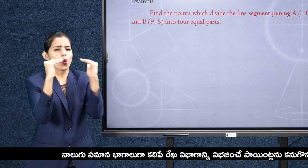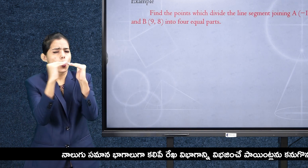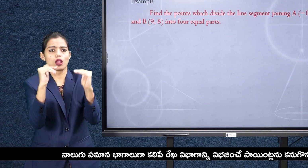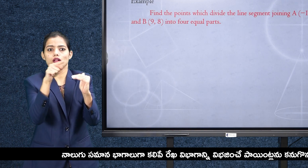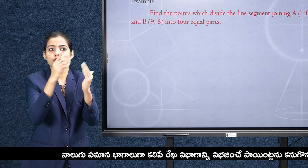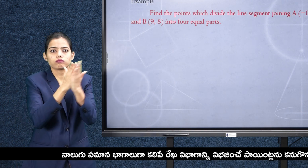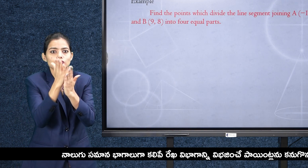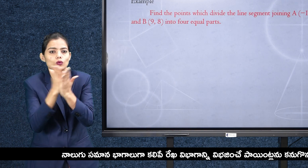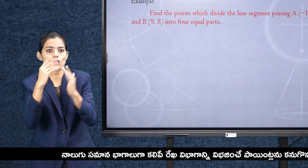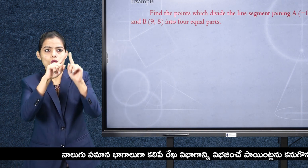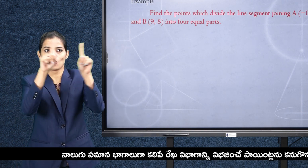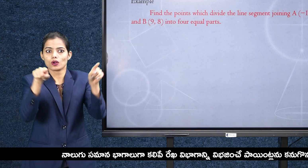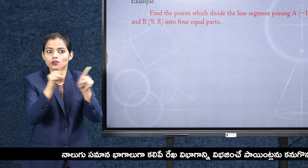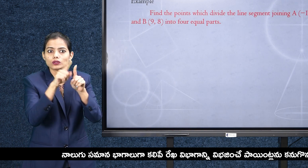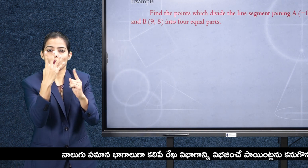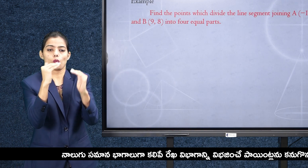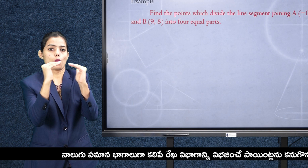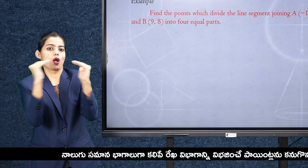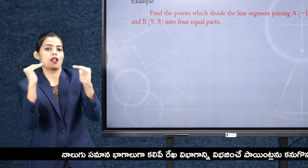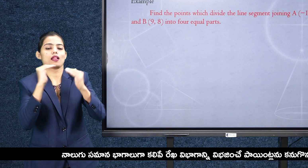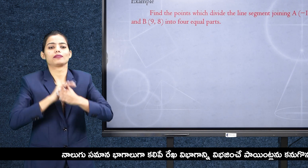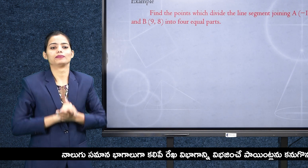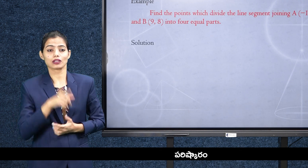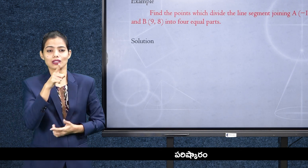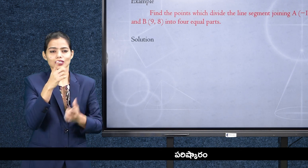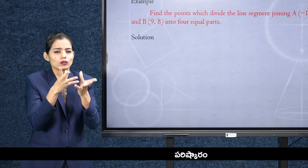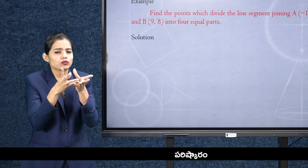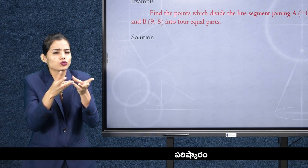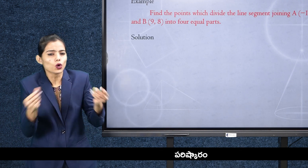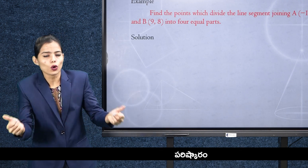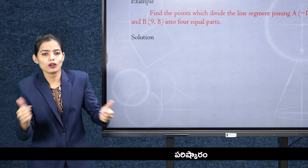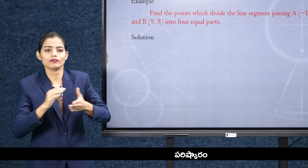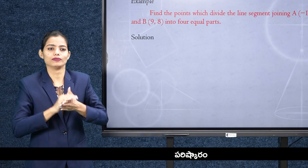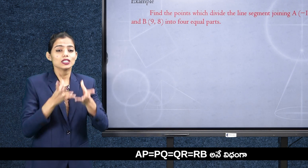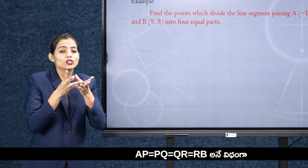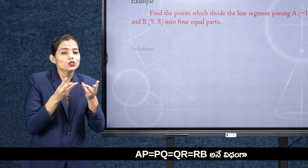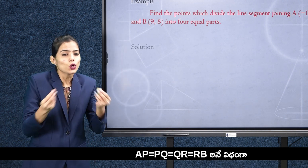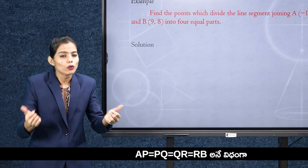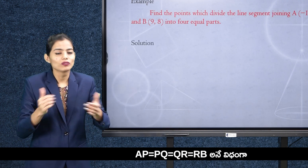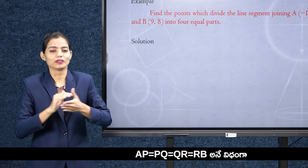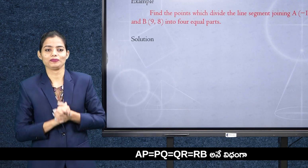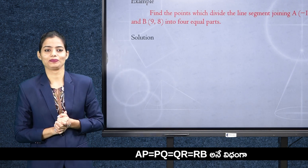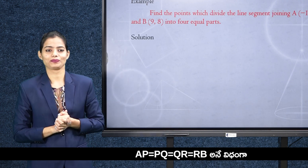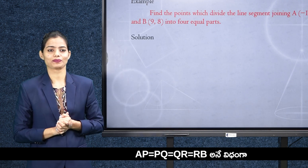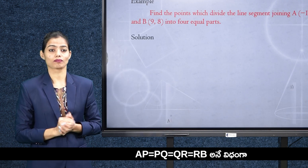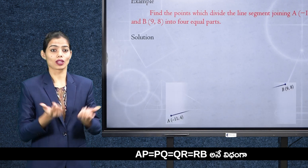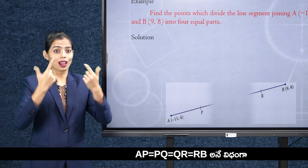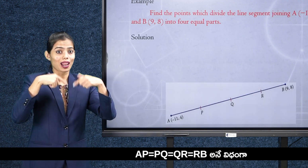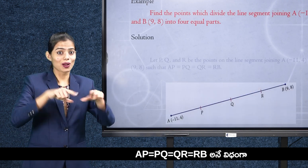పాయింట్లను కనుగొనండి. పరిష్కారం: ఏపీ